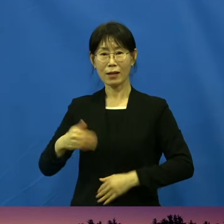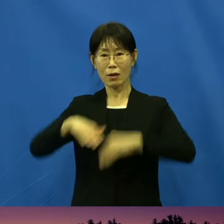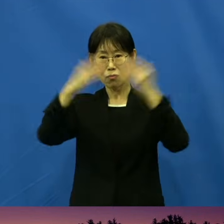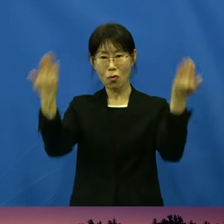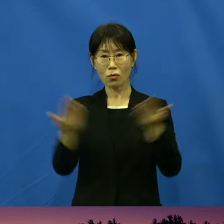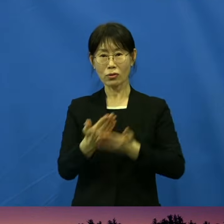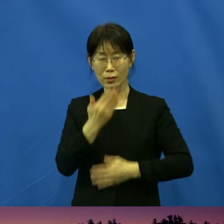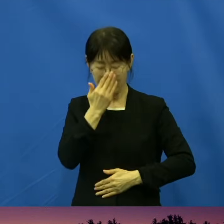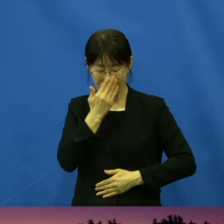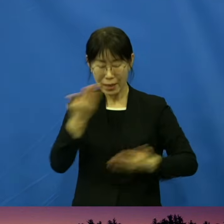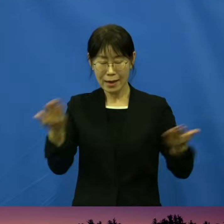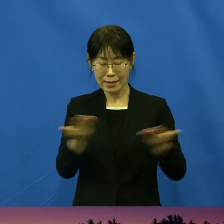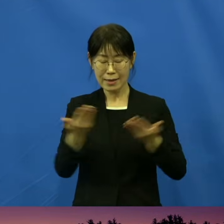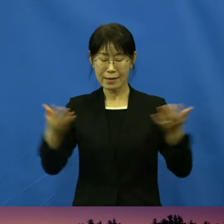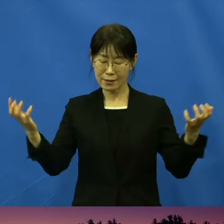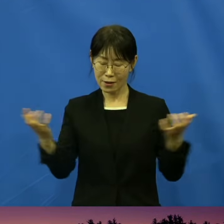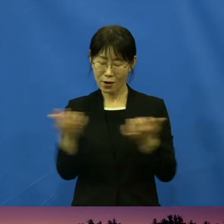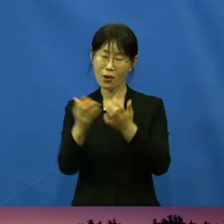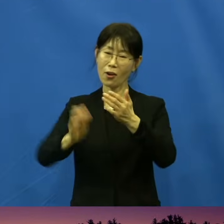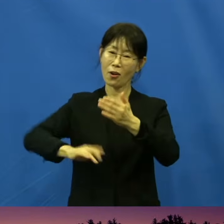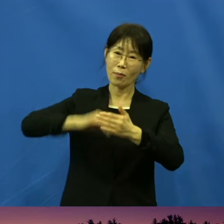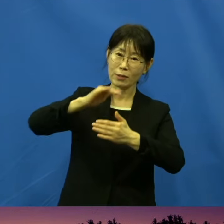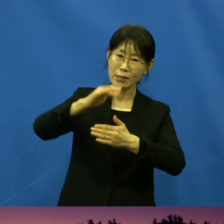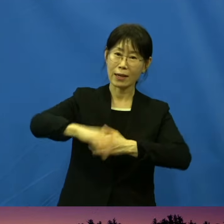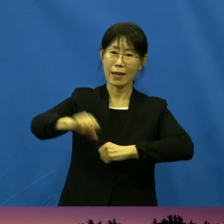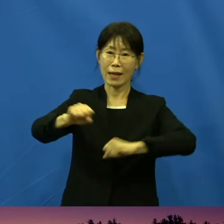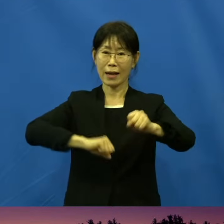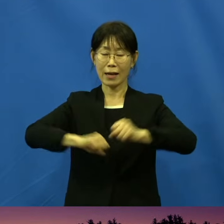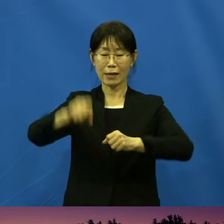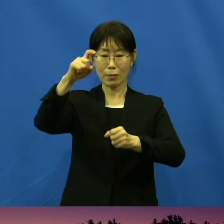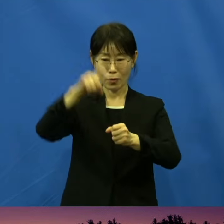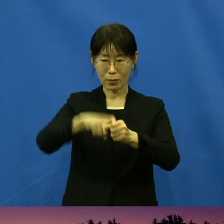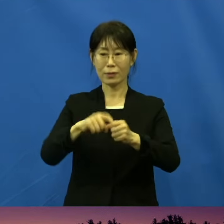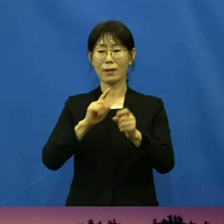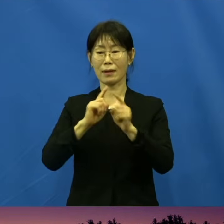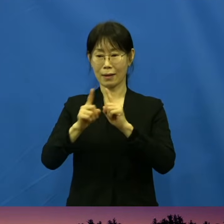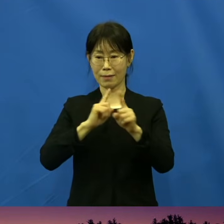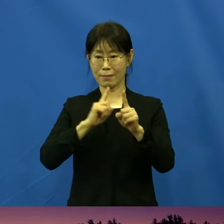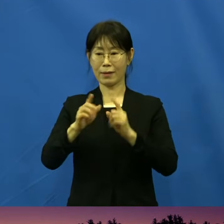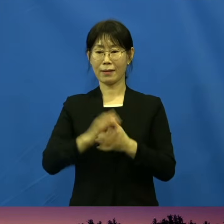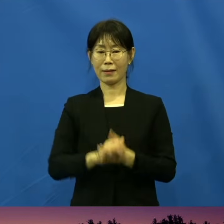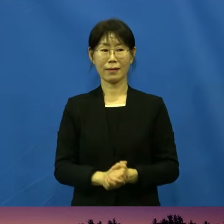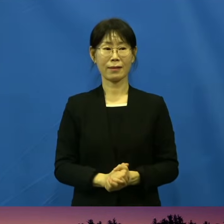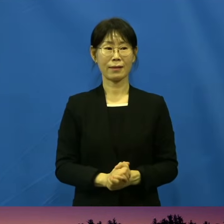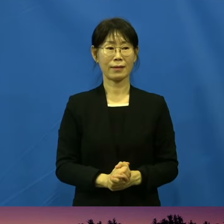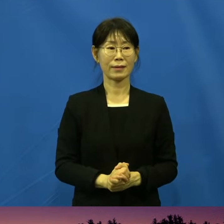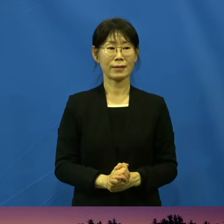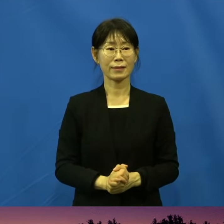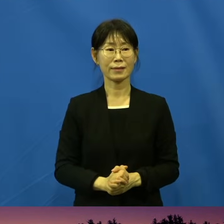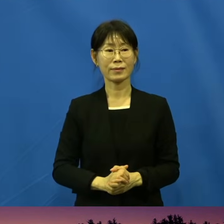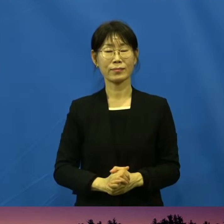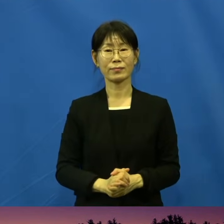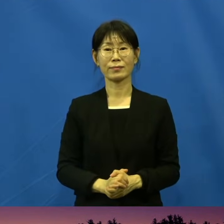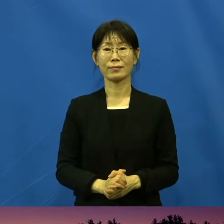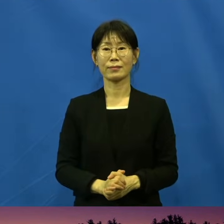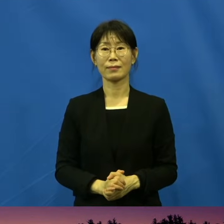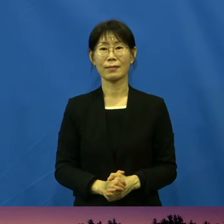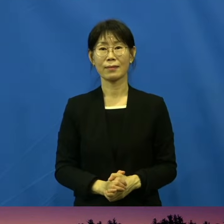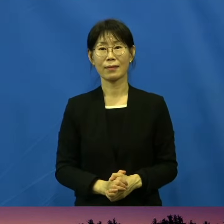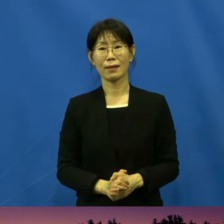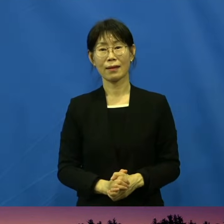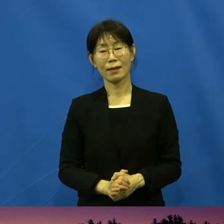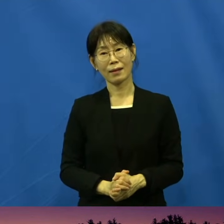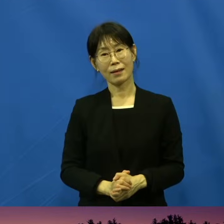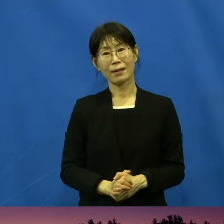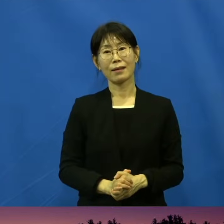모든 착한 일을 넘치게 하게 하려 하심이라. 여러분, 이게 어떻게 가능한 거예요?